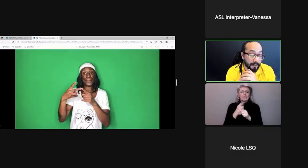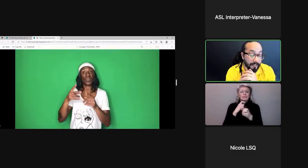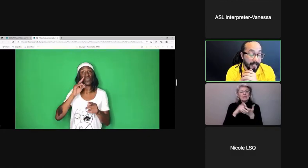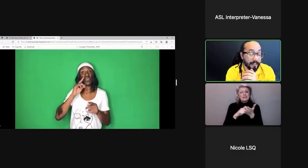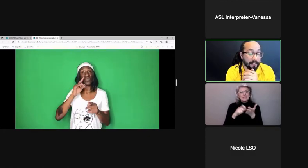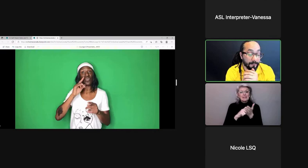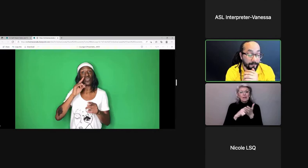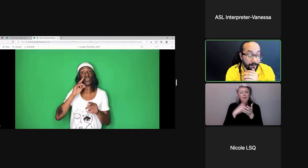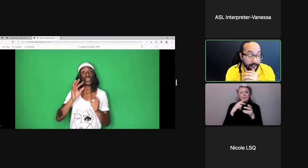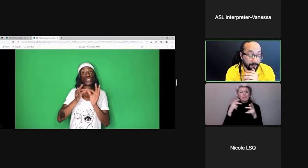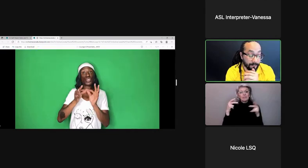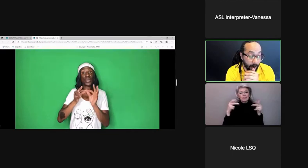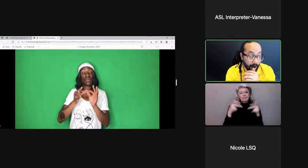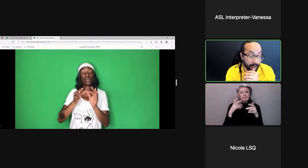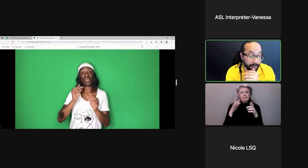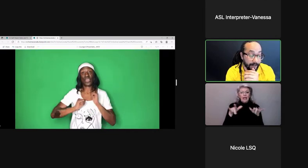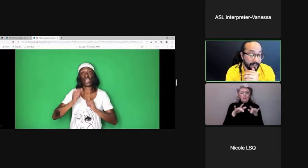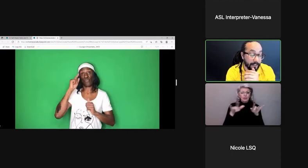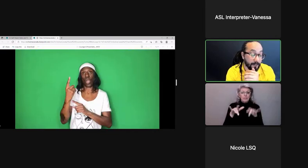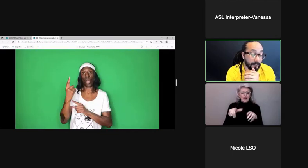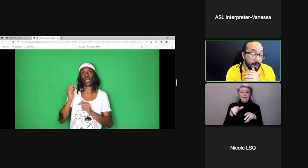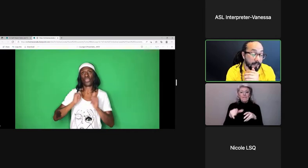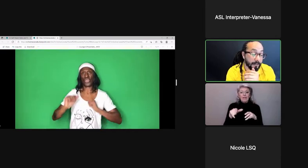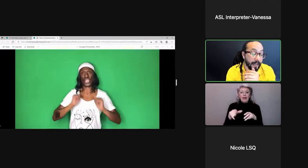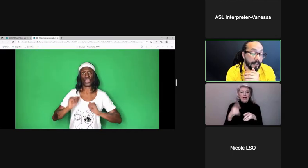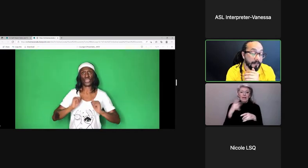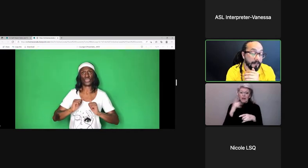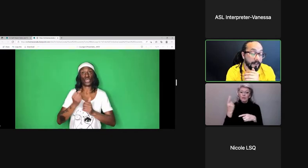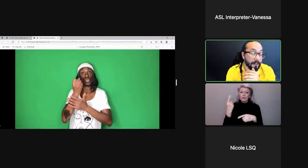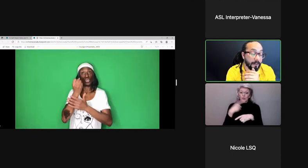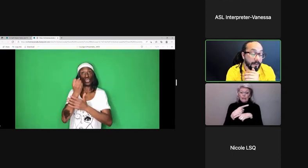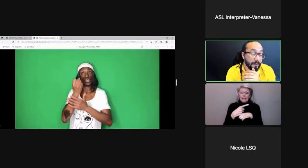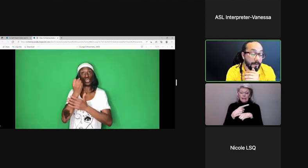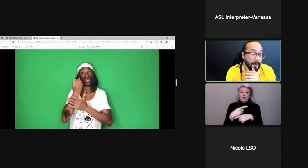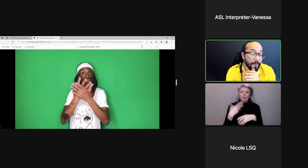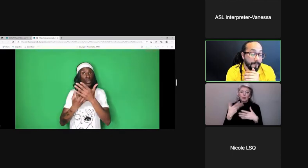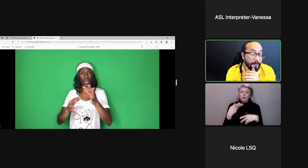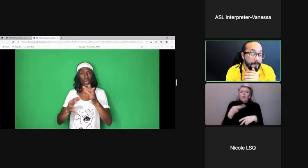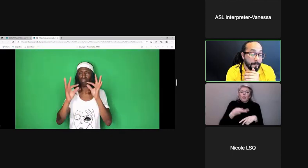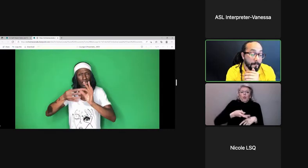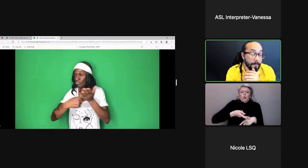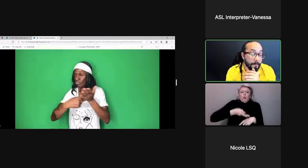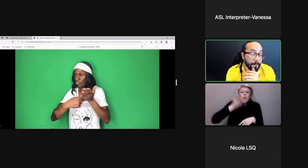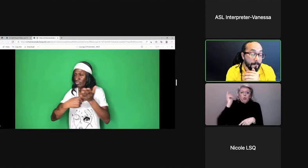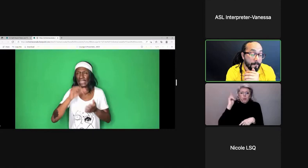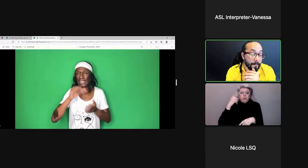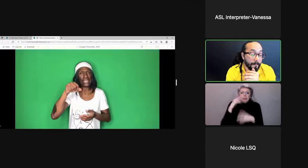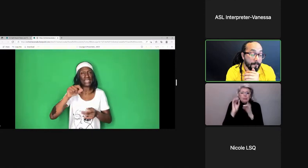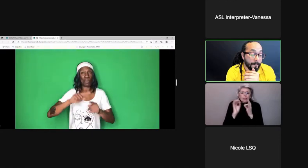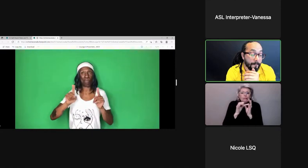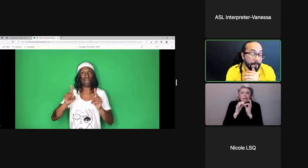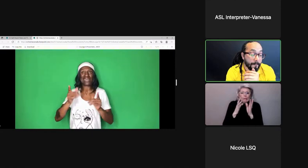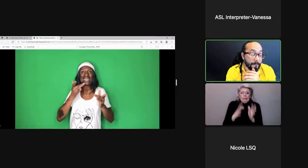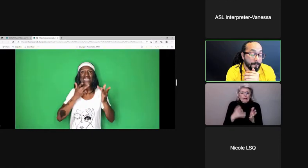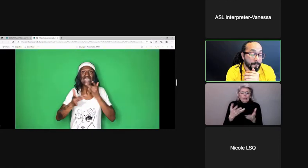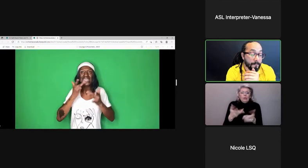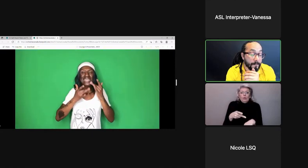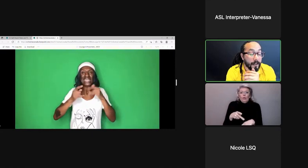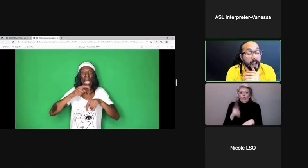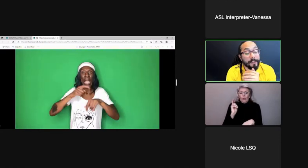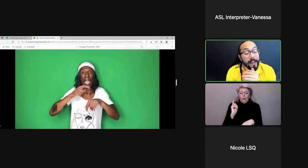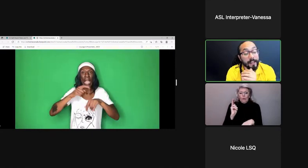'enregistrement. Mais, disons que ça faisait une journée beaucoup trop chargée pour les interprètes en question. Donc,